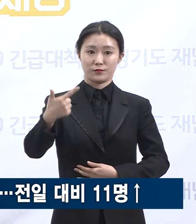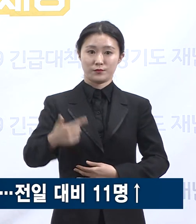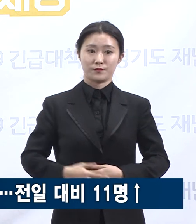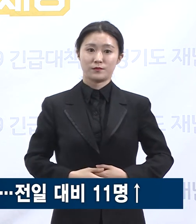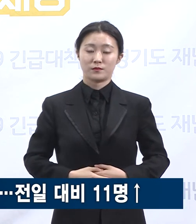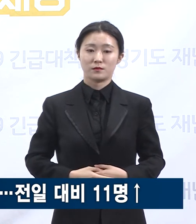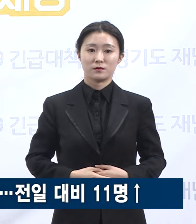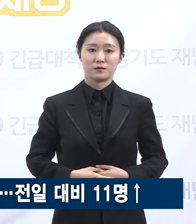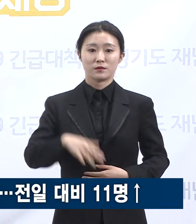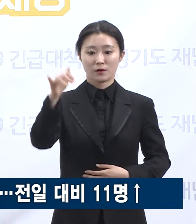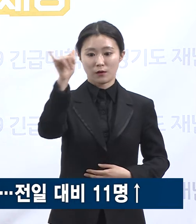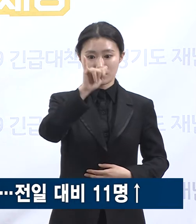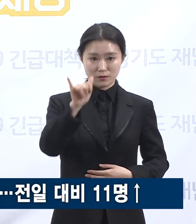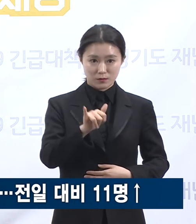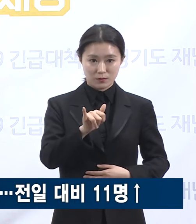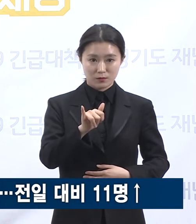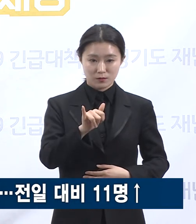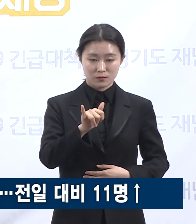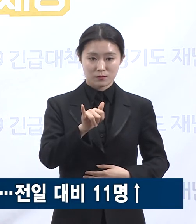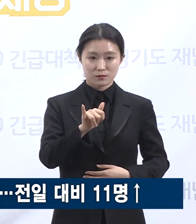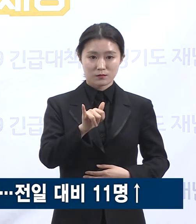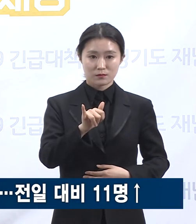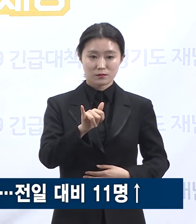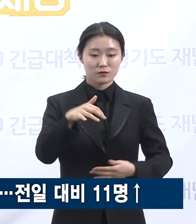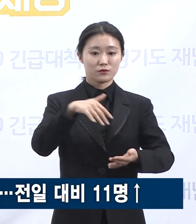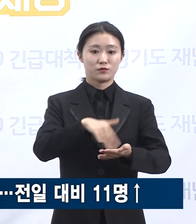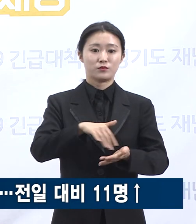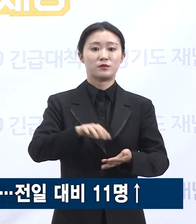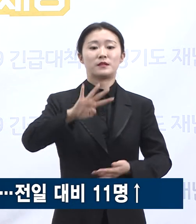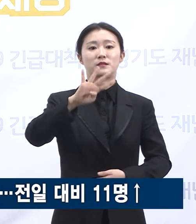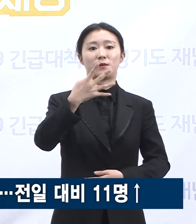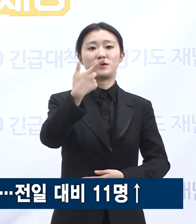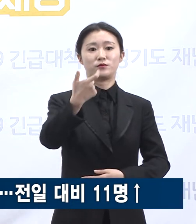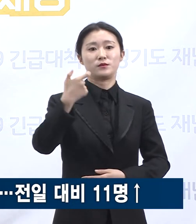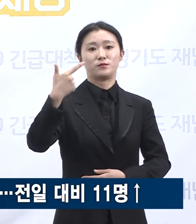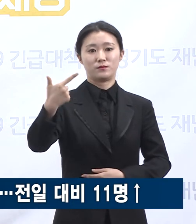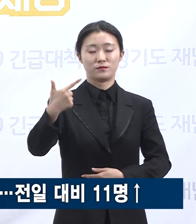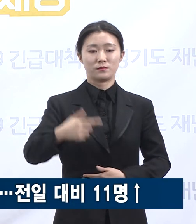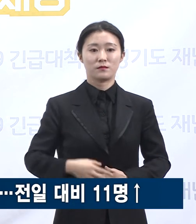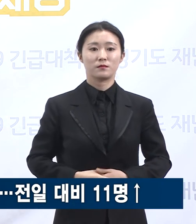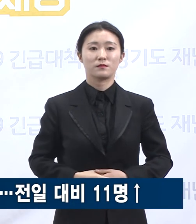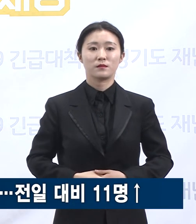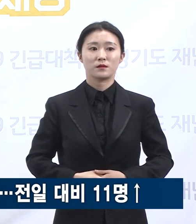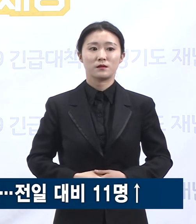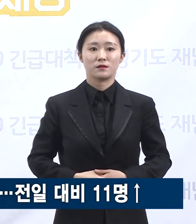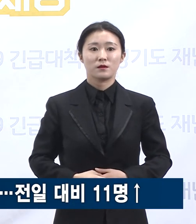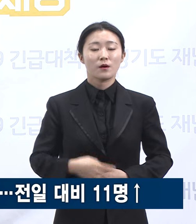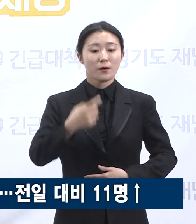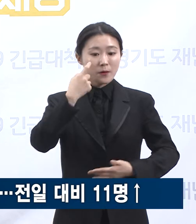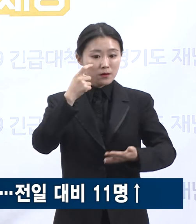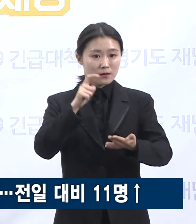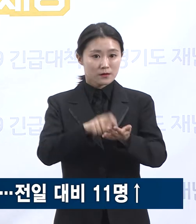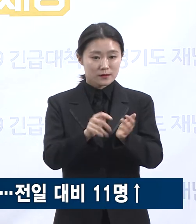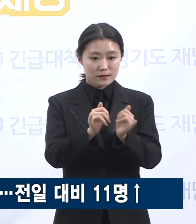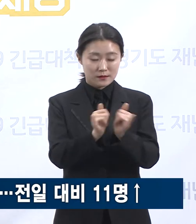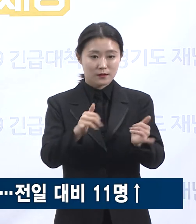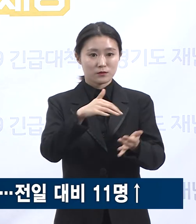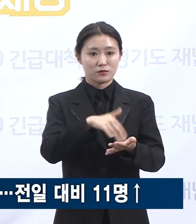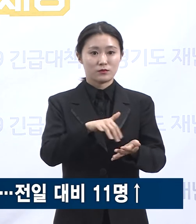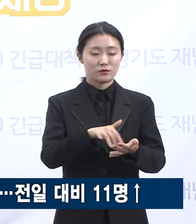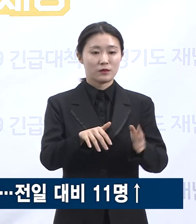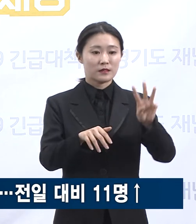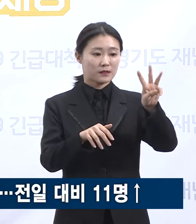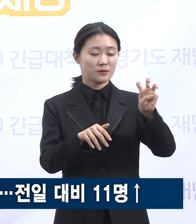오전 0시 대비 11명이 증가한 총 466명입니다. 인구 100만 명당 확진자 발생 수는